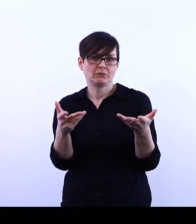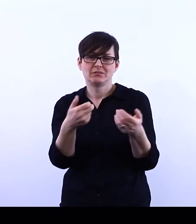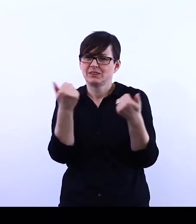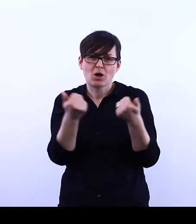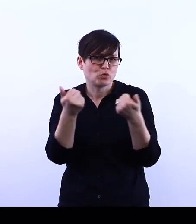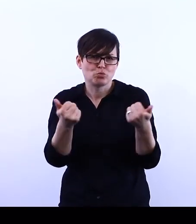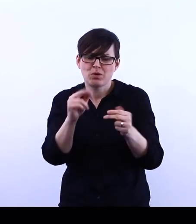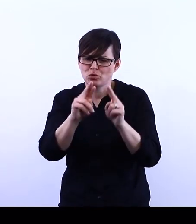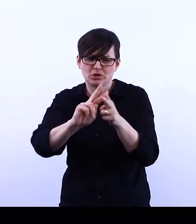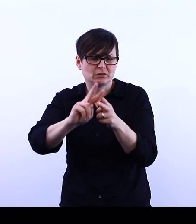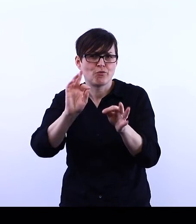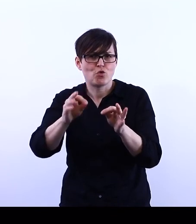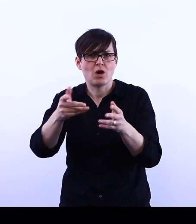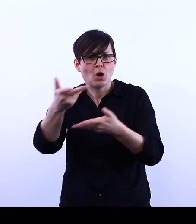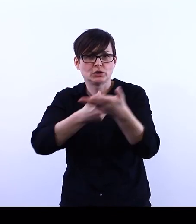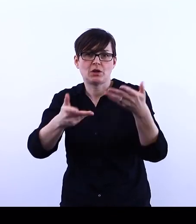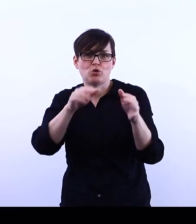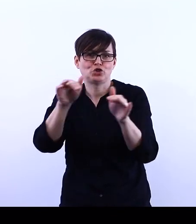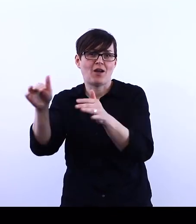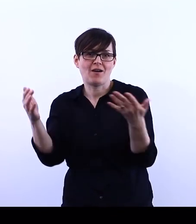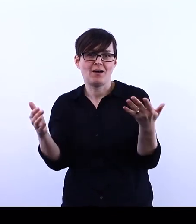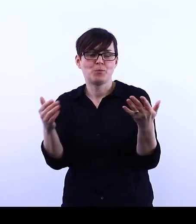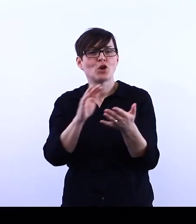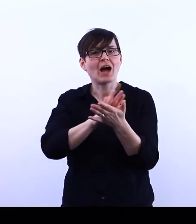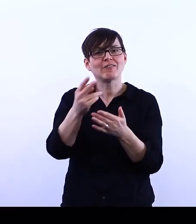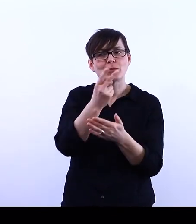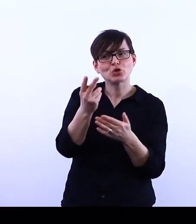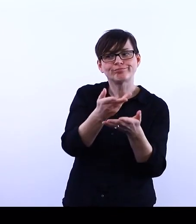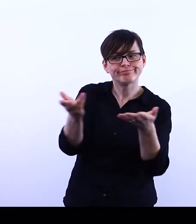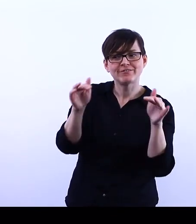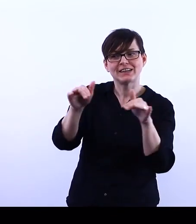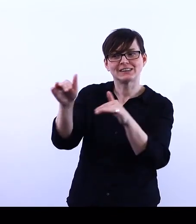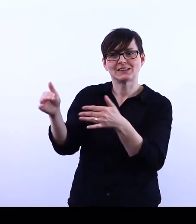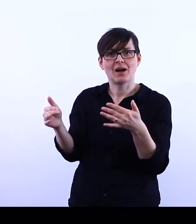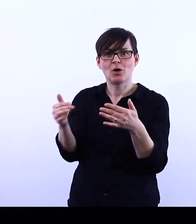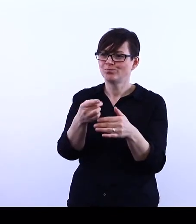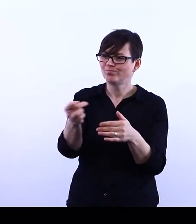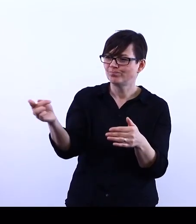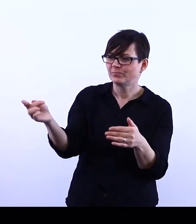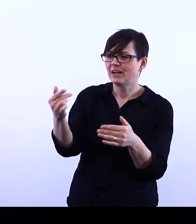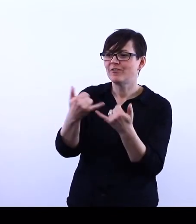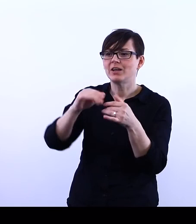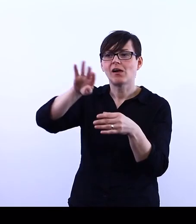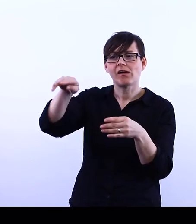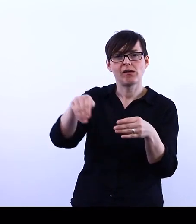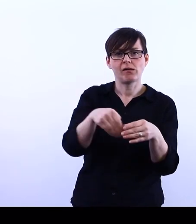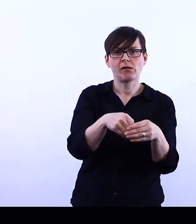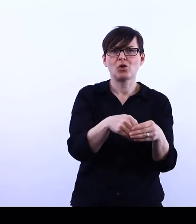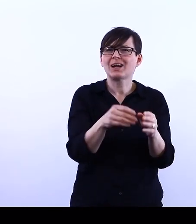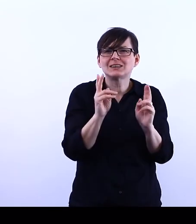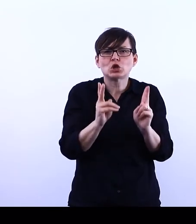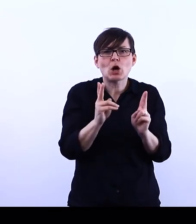man eben guckt, was gibt es schon und wie kann man es so implementieren, dass es so ganz natürlich auch in Arbeitsprozesse